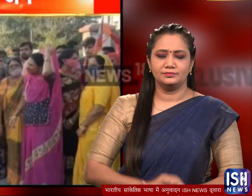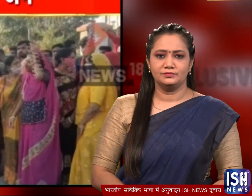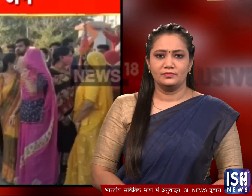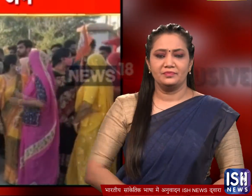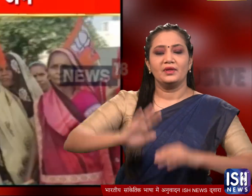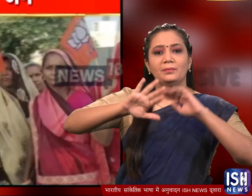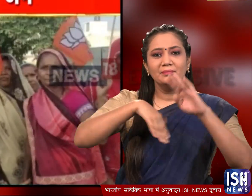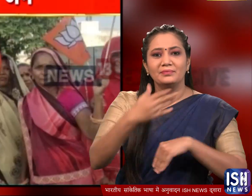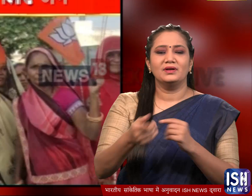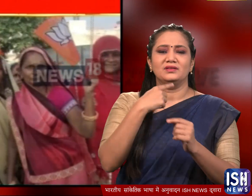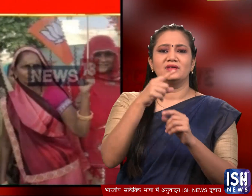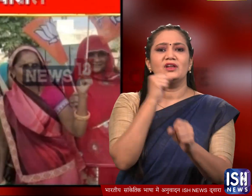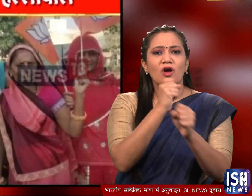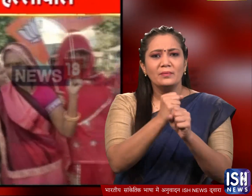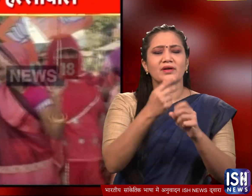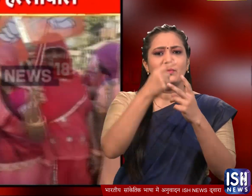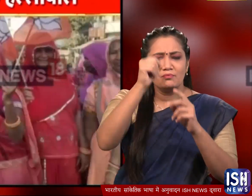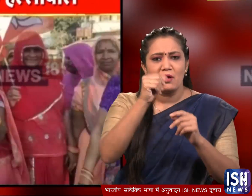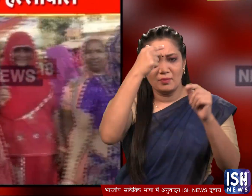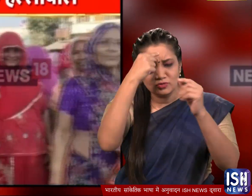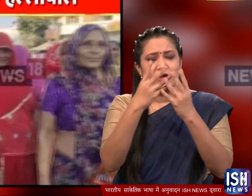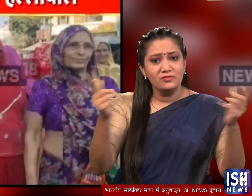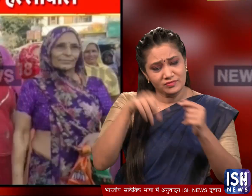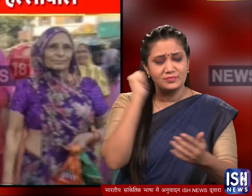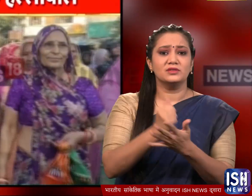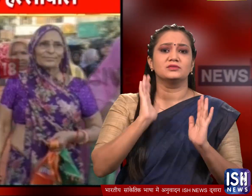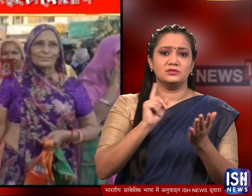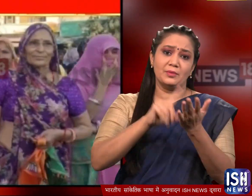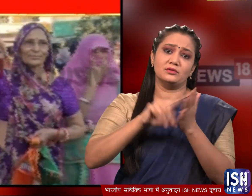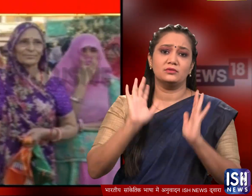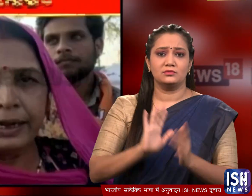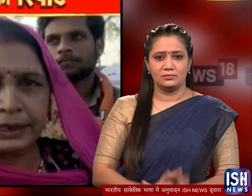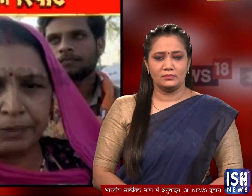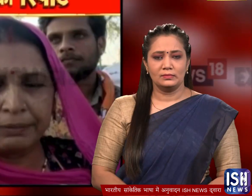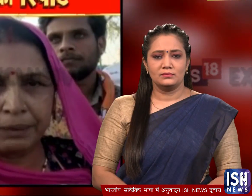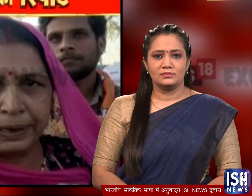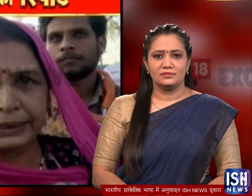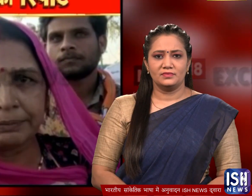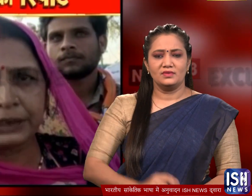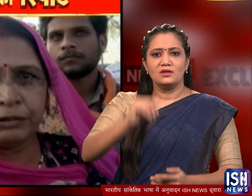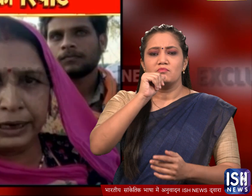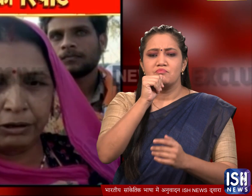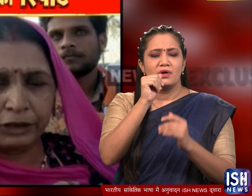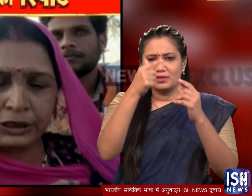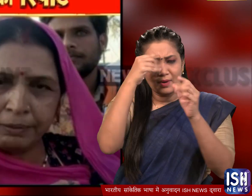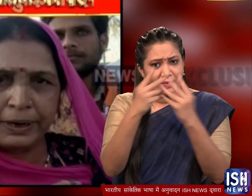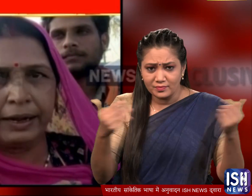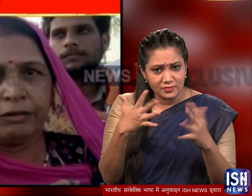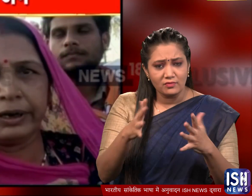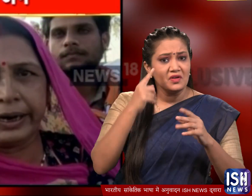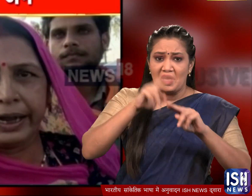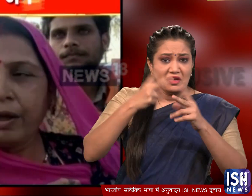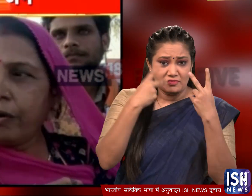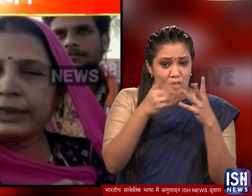थी। बाद में इन लोगों ने सरकार से पानी की समस्या दूर करने की अपील की। अगर पानी की समस्या दूर नहीं होती तो इससे भी